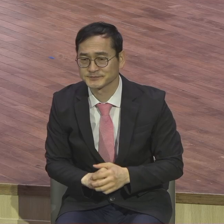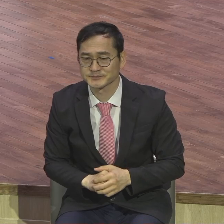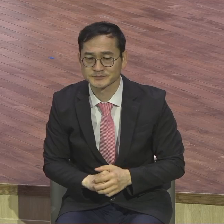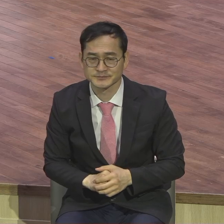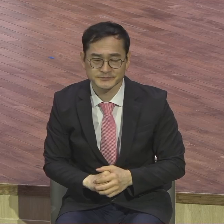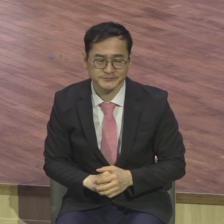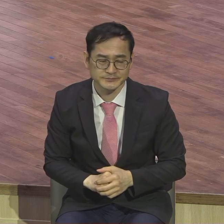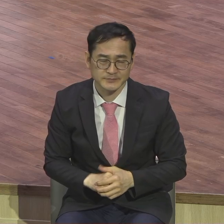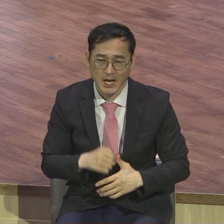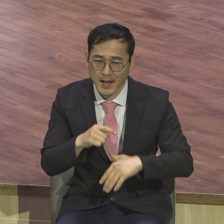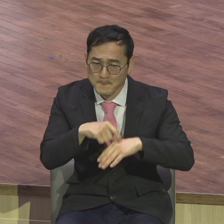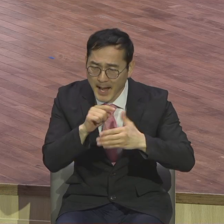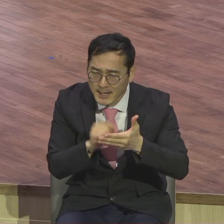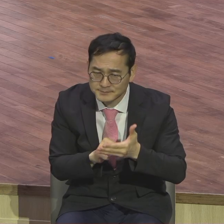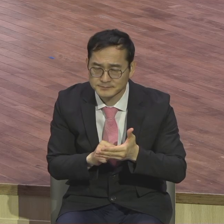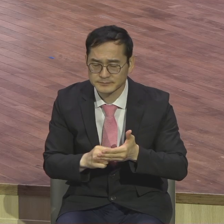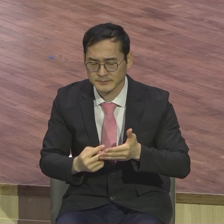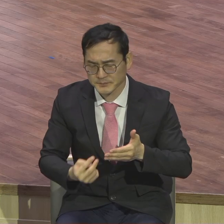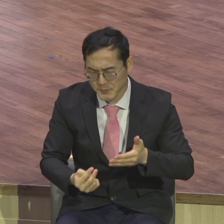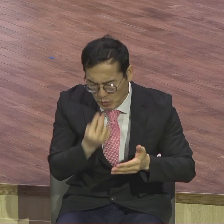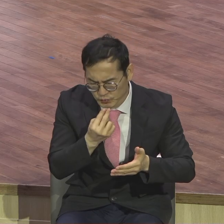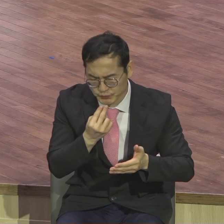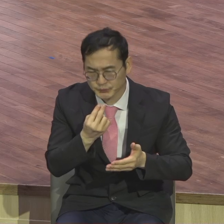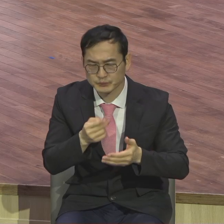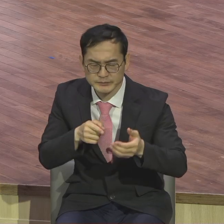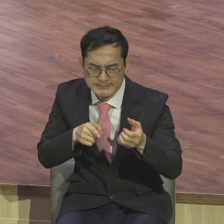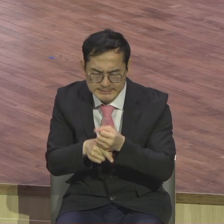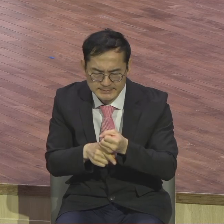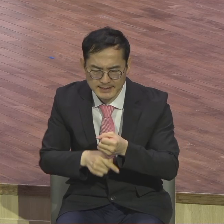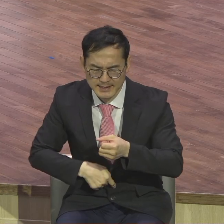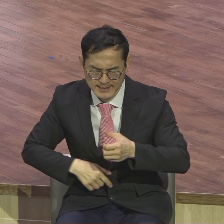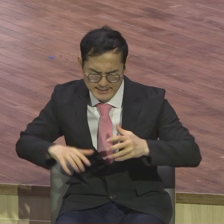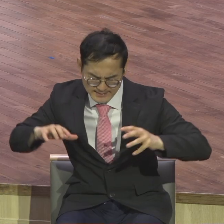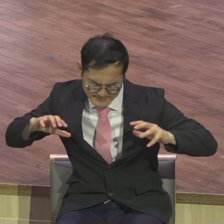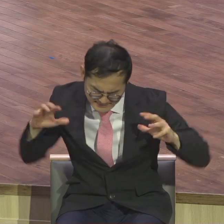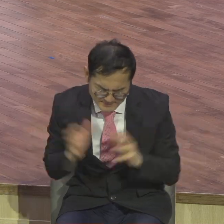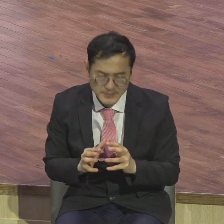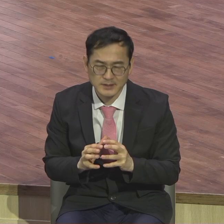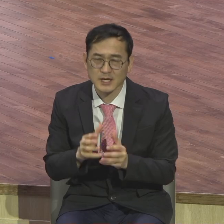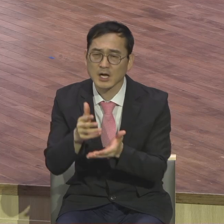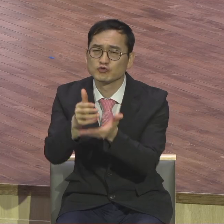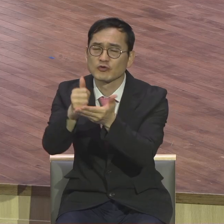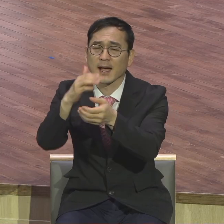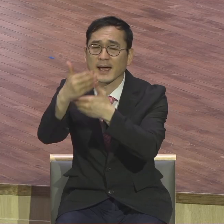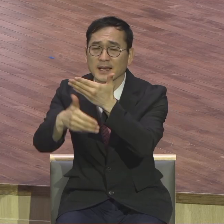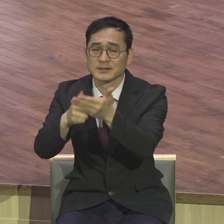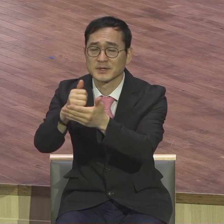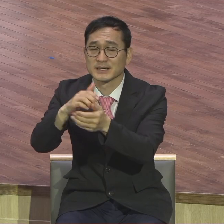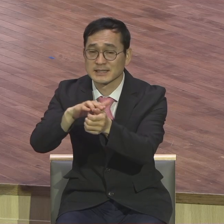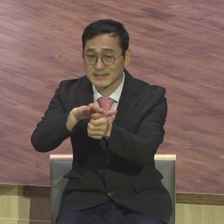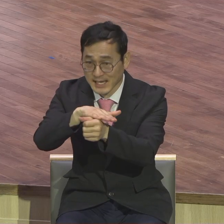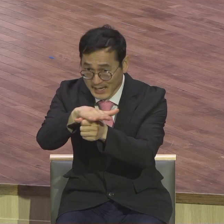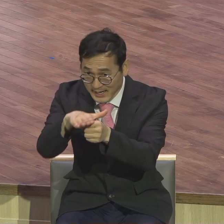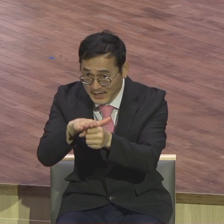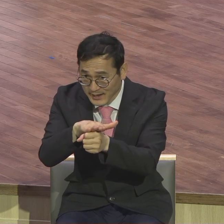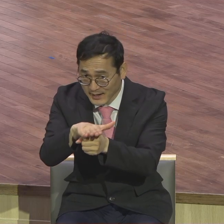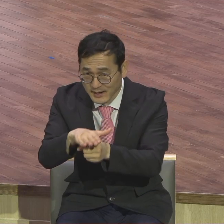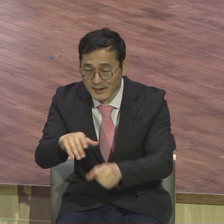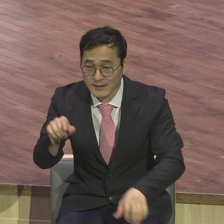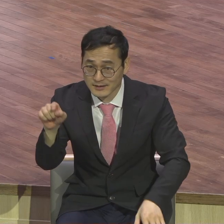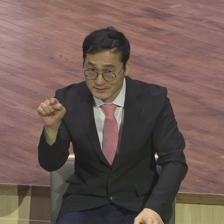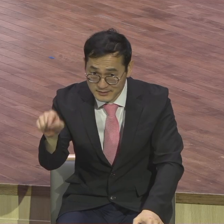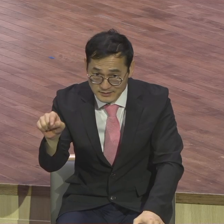마음을 다하고 목숨을 다하고 뜻을 다하여 주 너의 하나님을 사랑하라